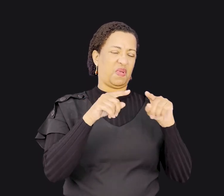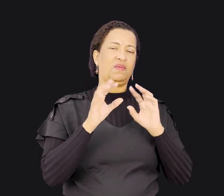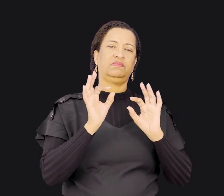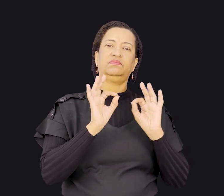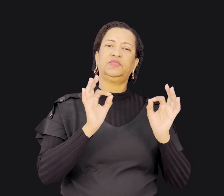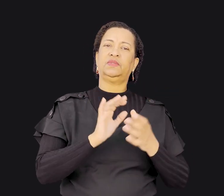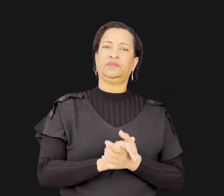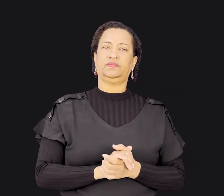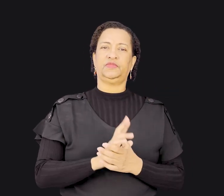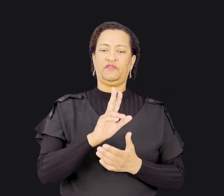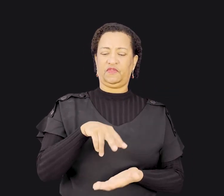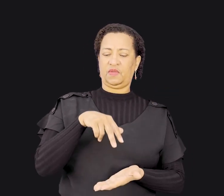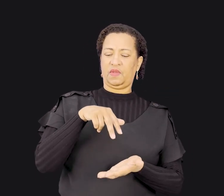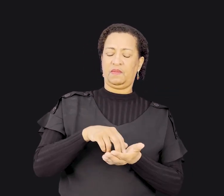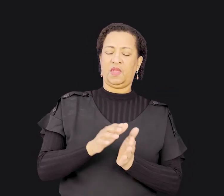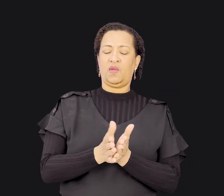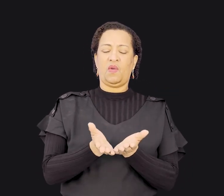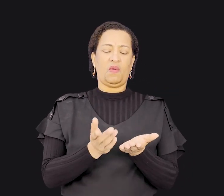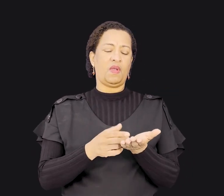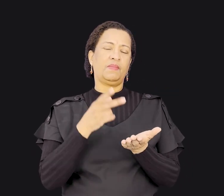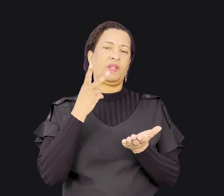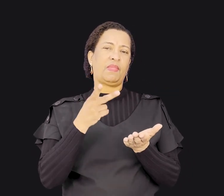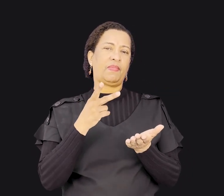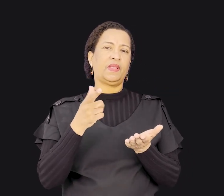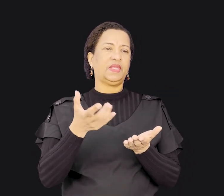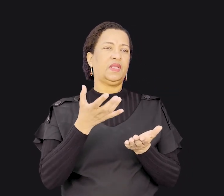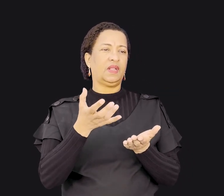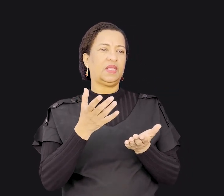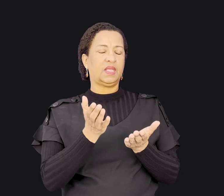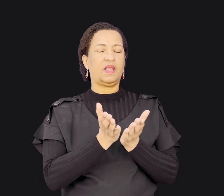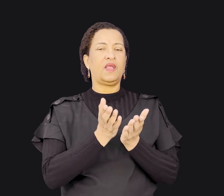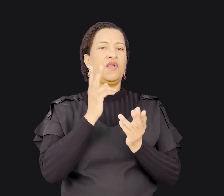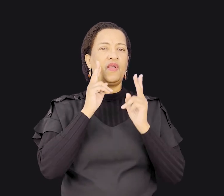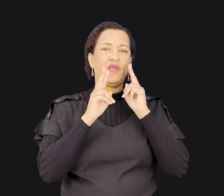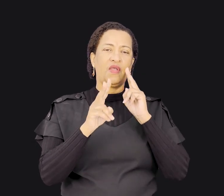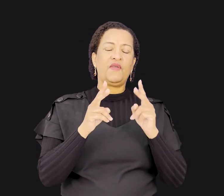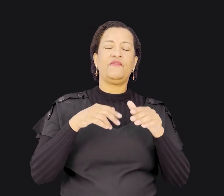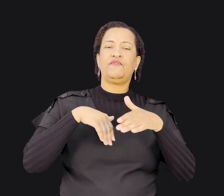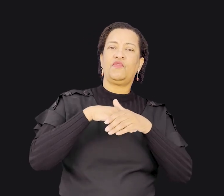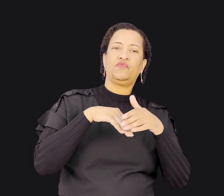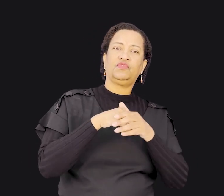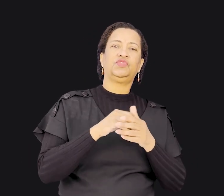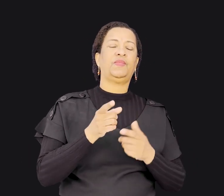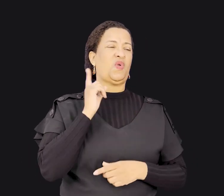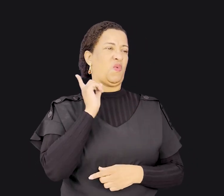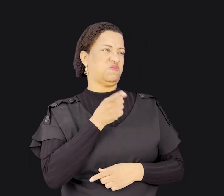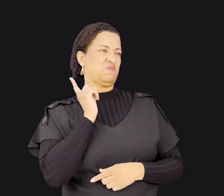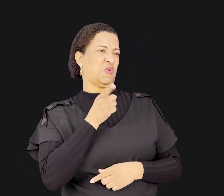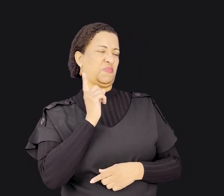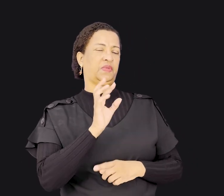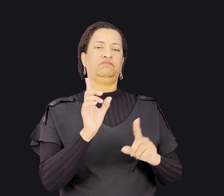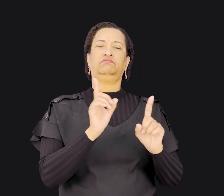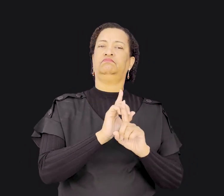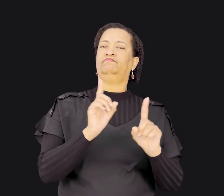na frente da televisão com a Bíblia enquanto ele quer assistir o futebol pela TV, nem ficar apontando o dedo para ele tentando